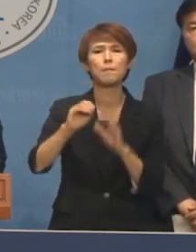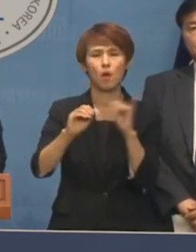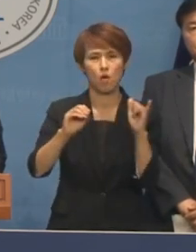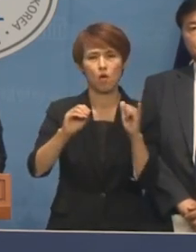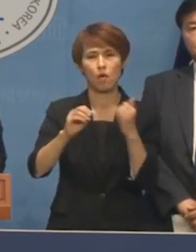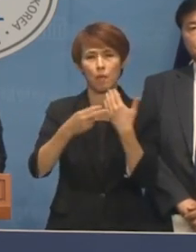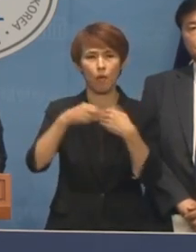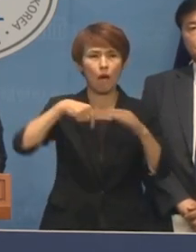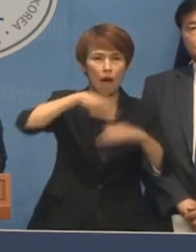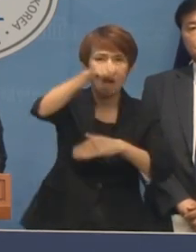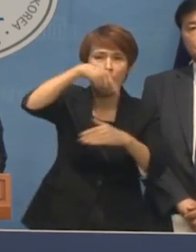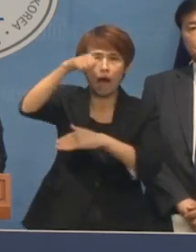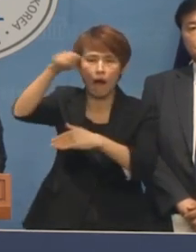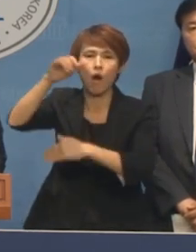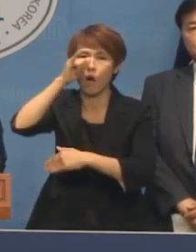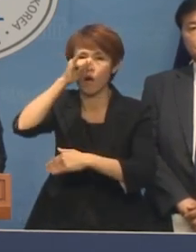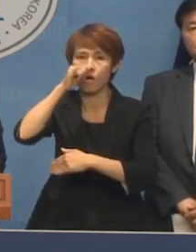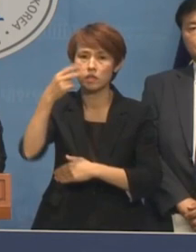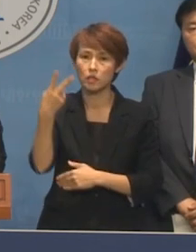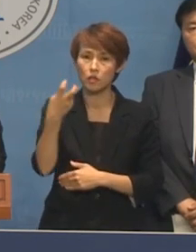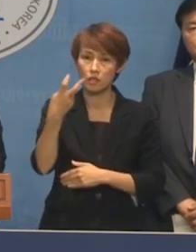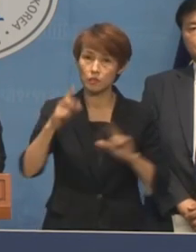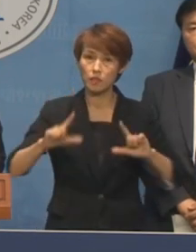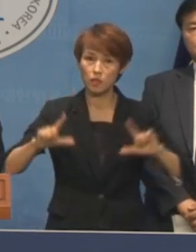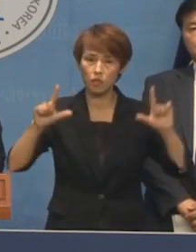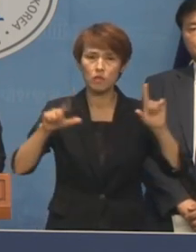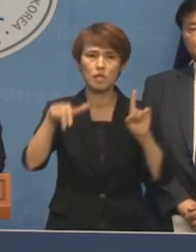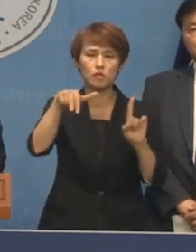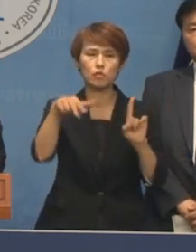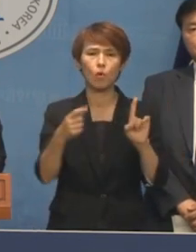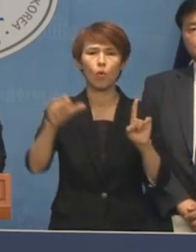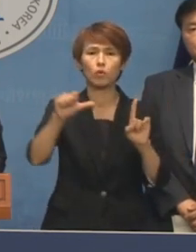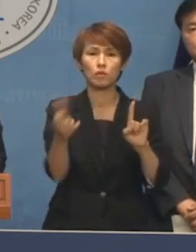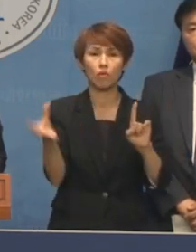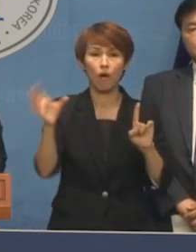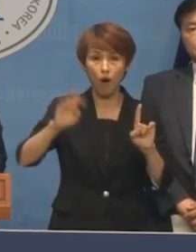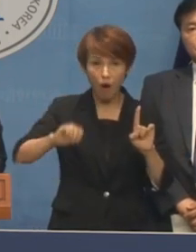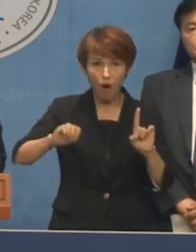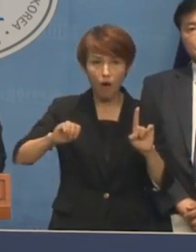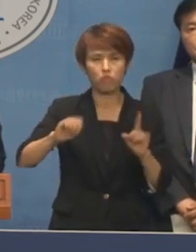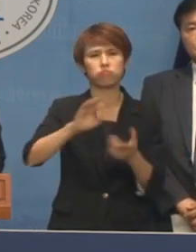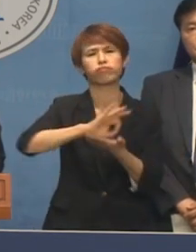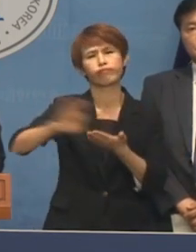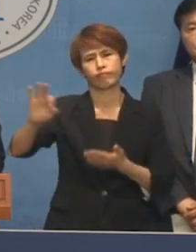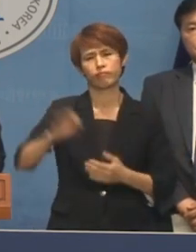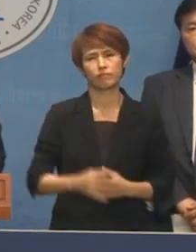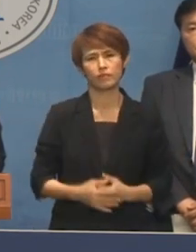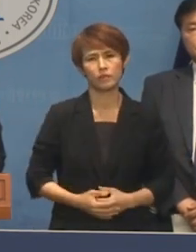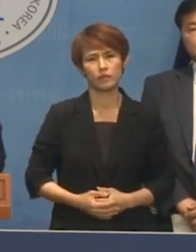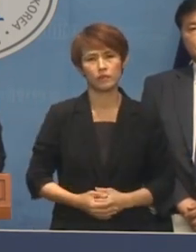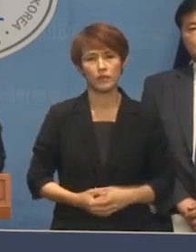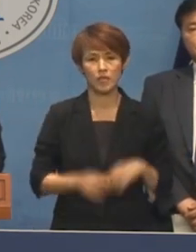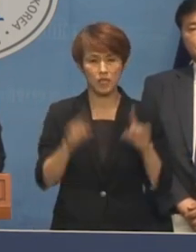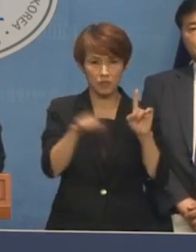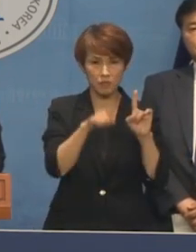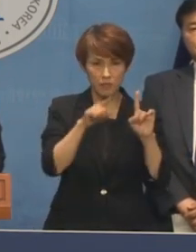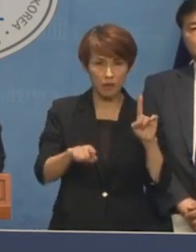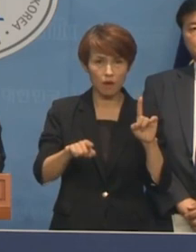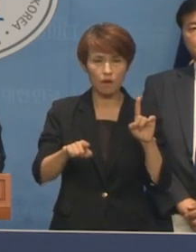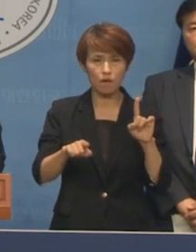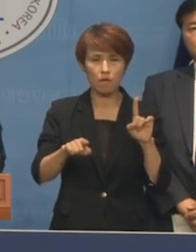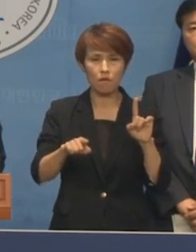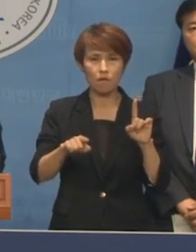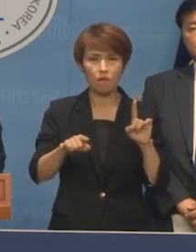비용으로 따지면 2022년 기준 1조 5천억 원이 유출됐고 1인당 연간 의료비는